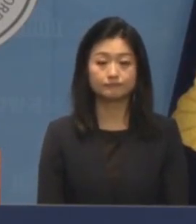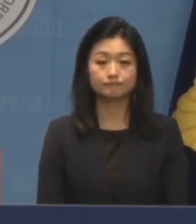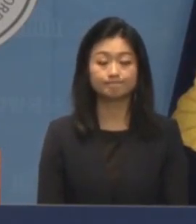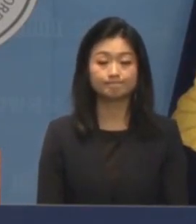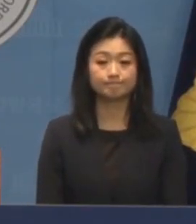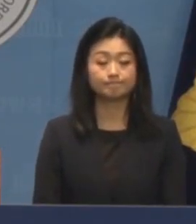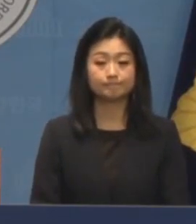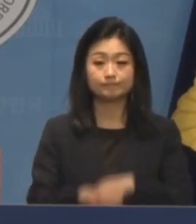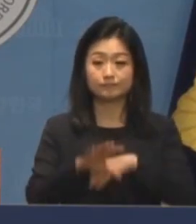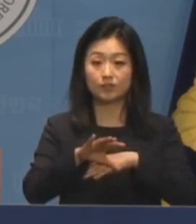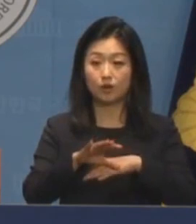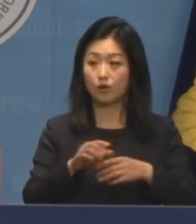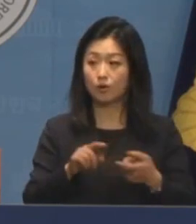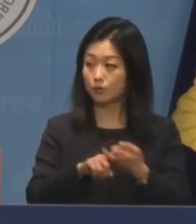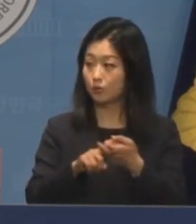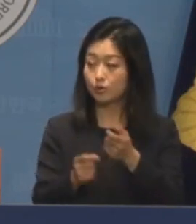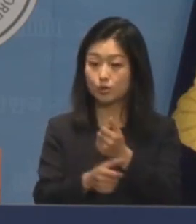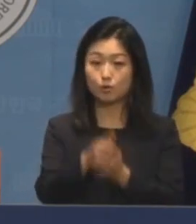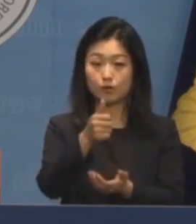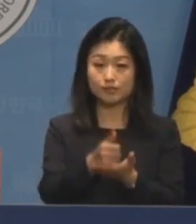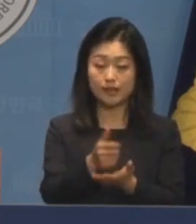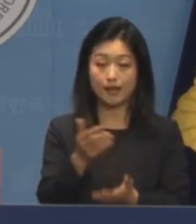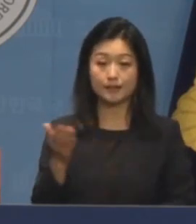예, 언론노조위원장입니다.